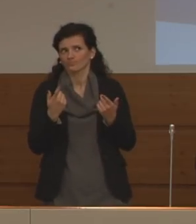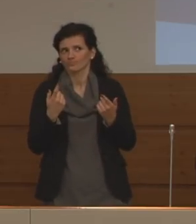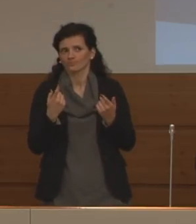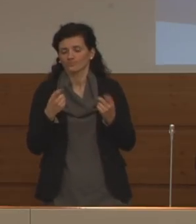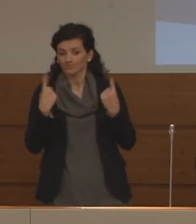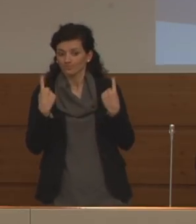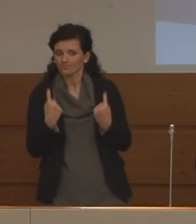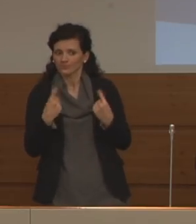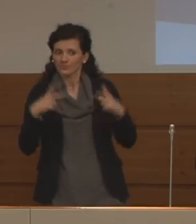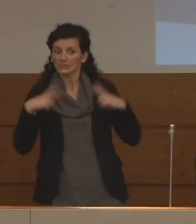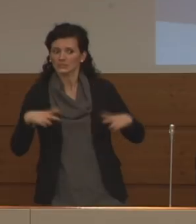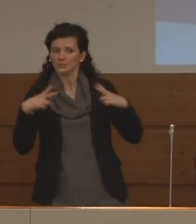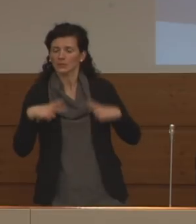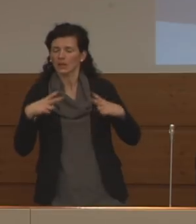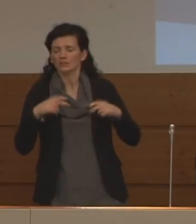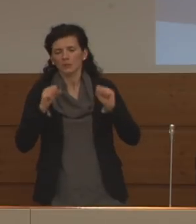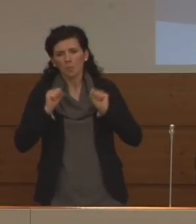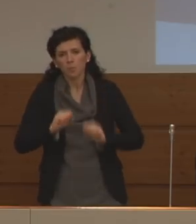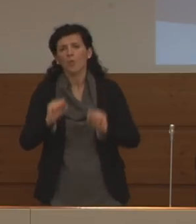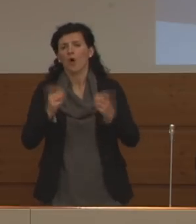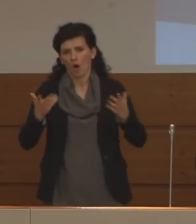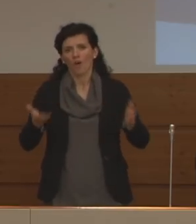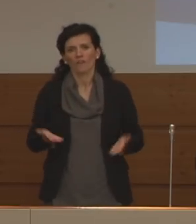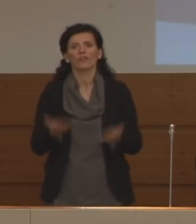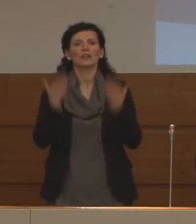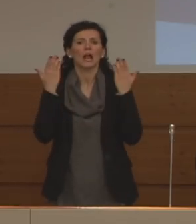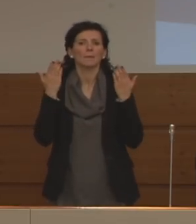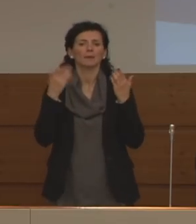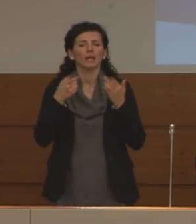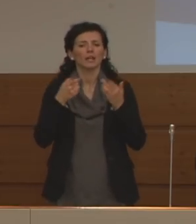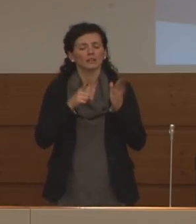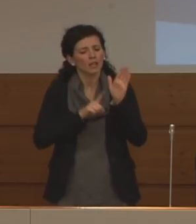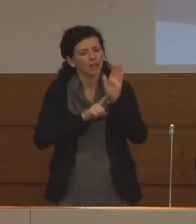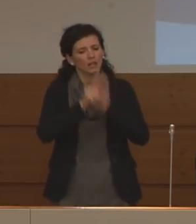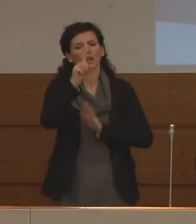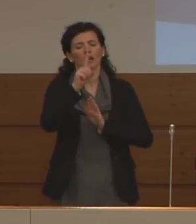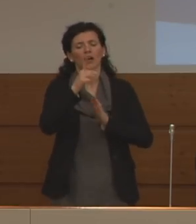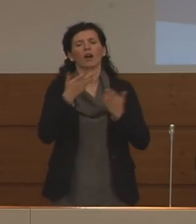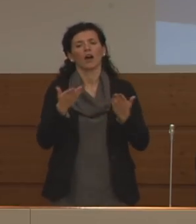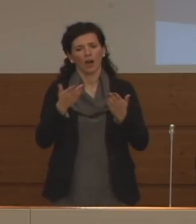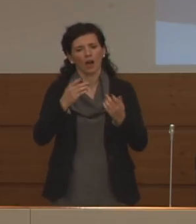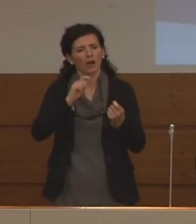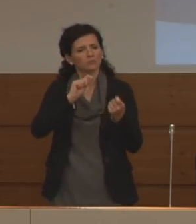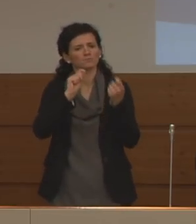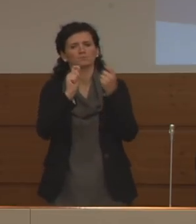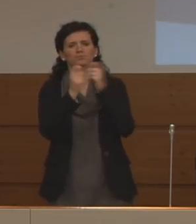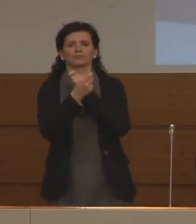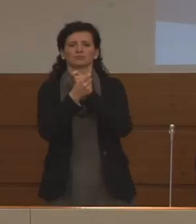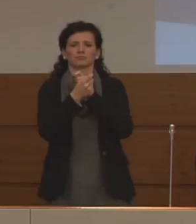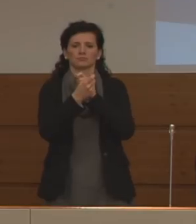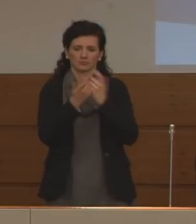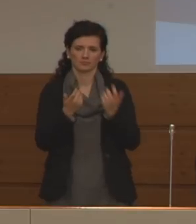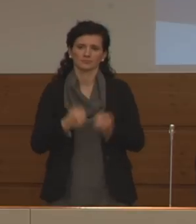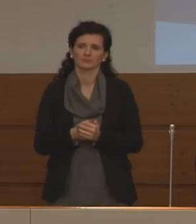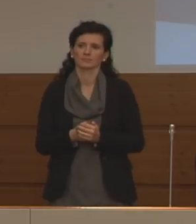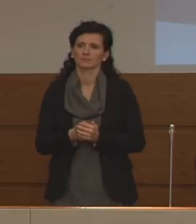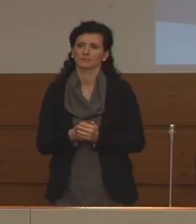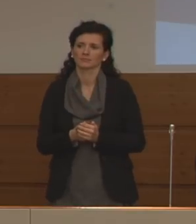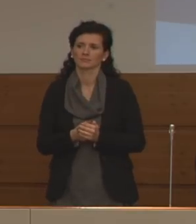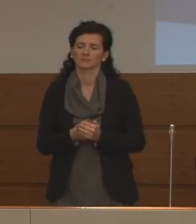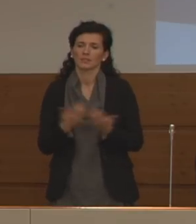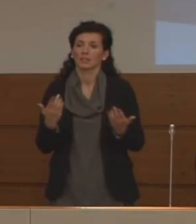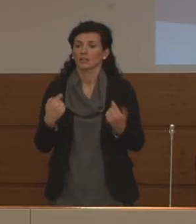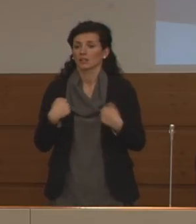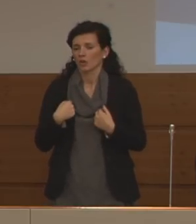finalmente di vedere un segnale di inversione di tendenza io lo dico in